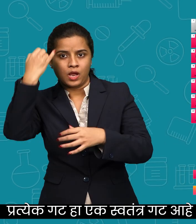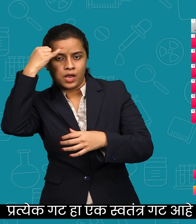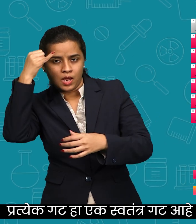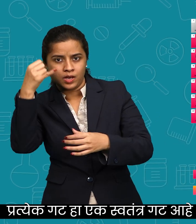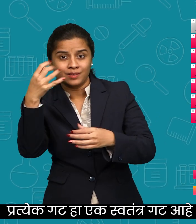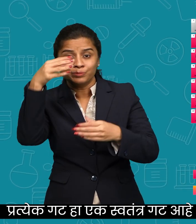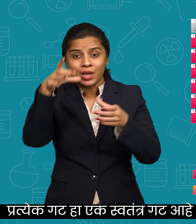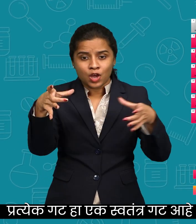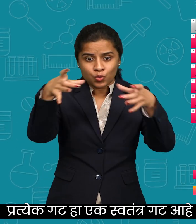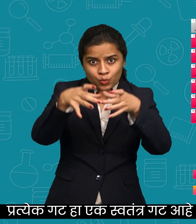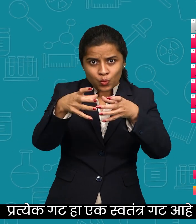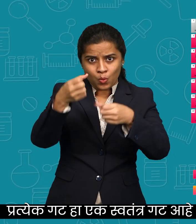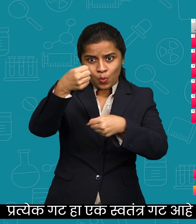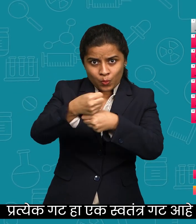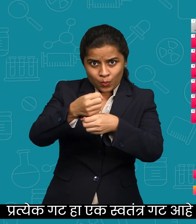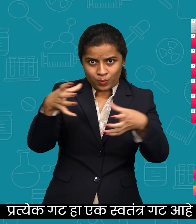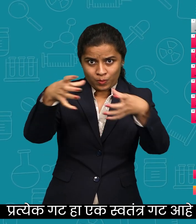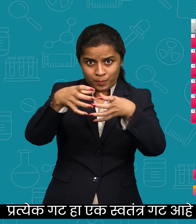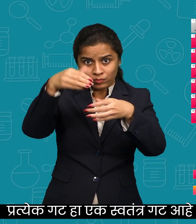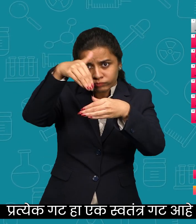उपसमूहांची कल्पना सोडून देण्यात आली आहे.